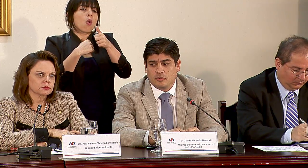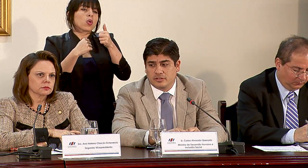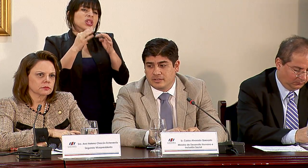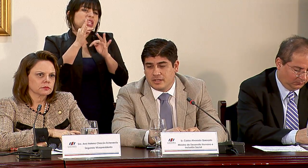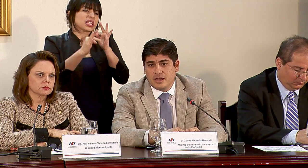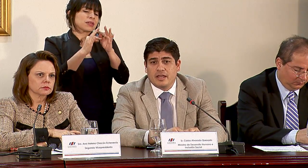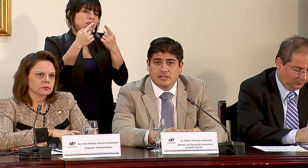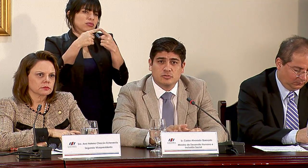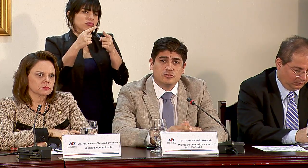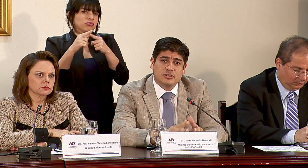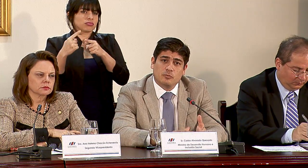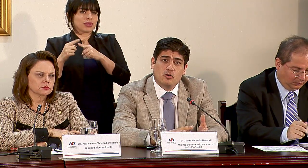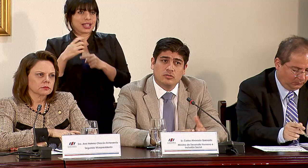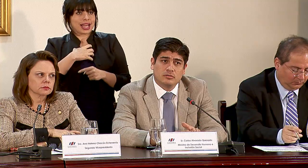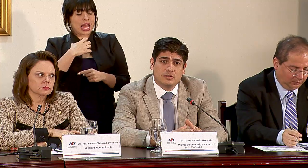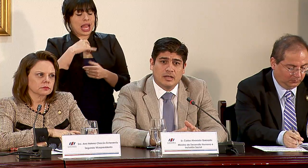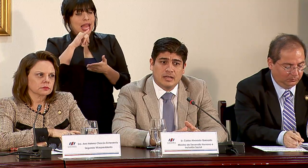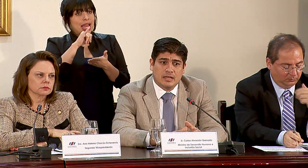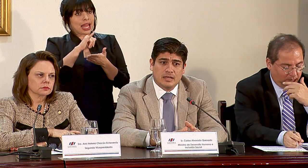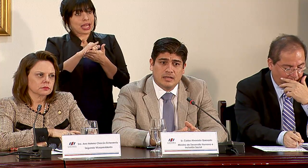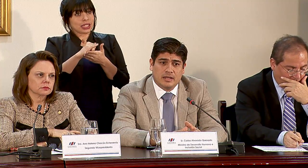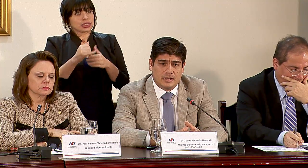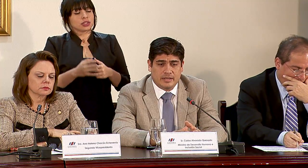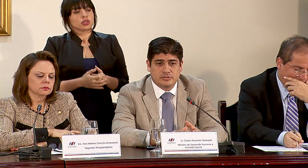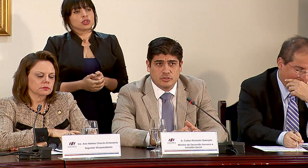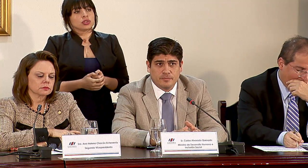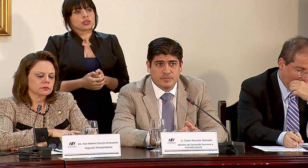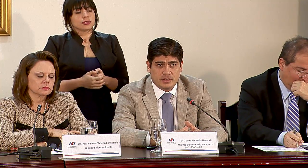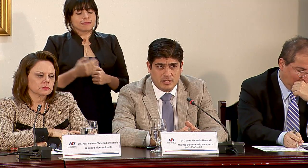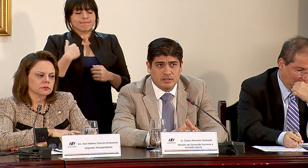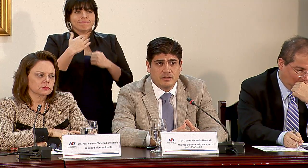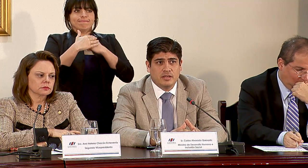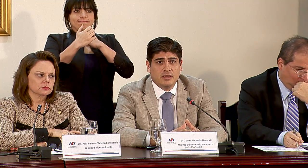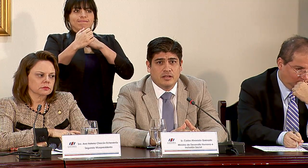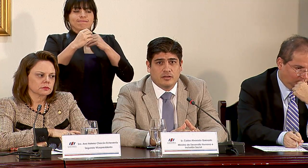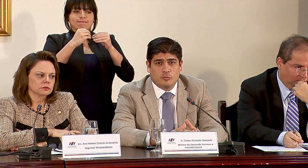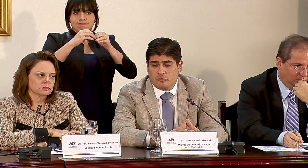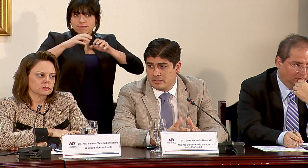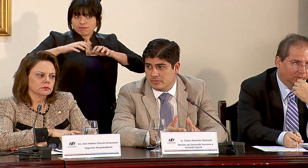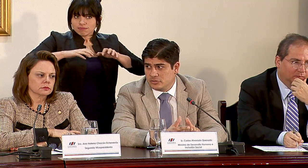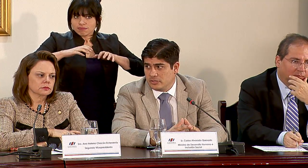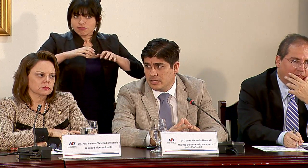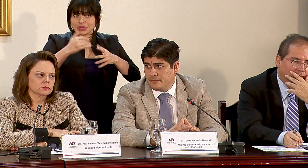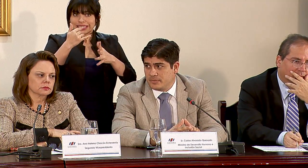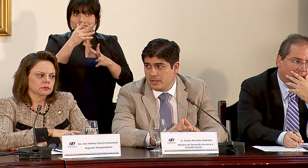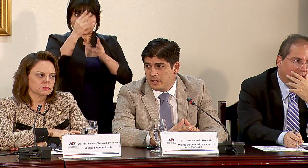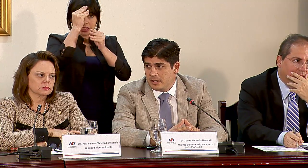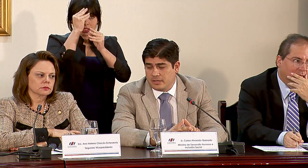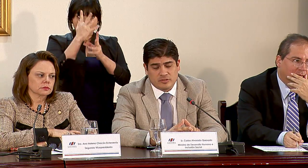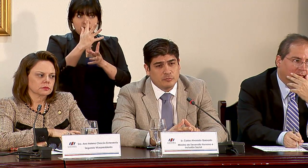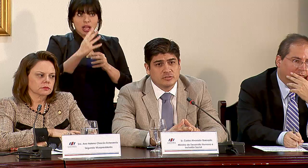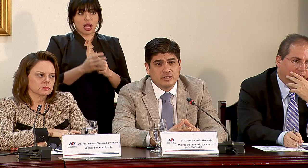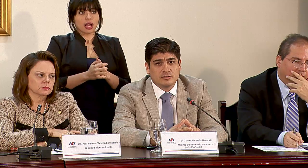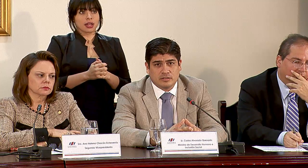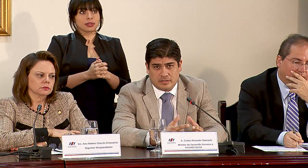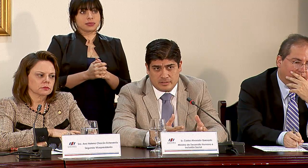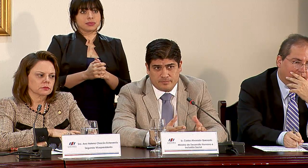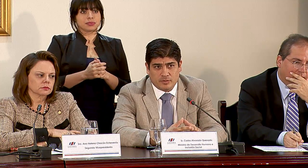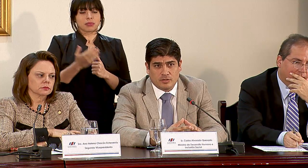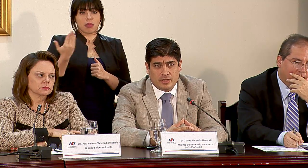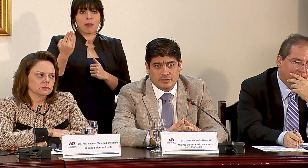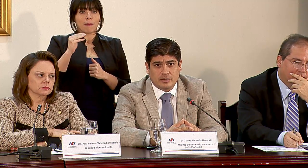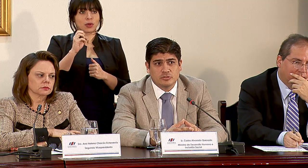todo orden. Eso nos llamó a la acción y, como bien menciona doña Monserrat,